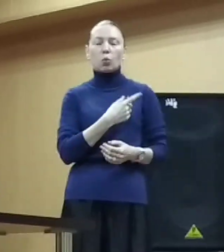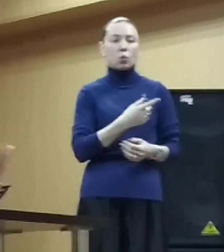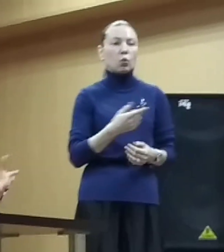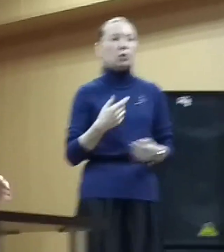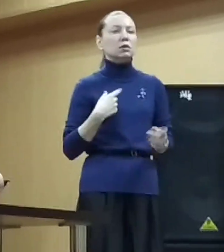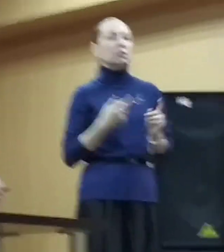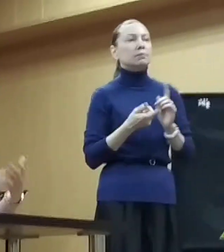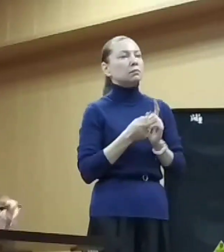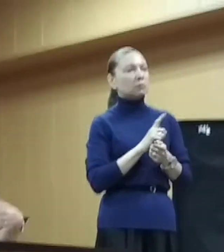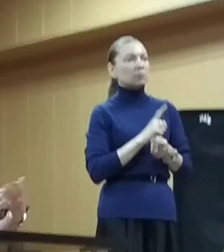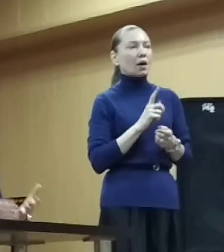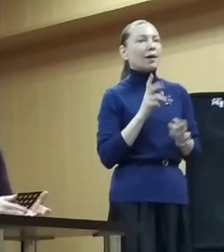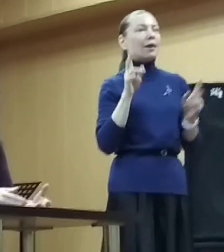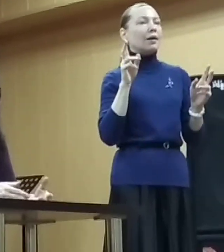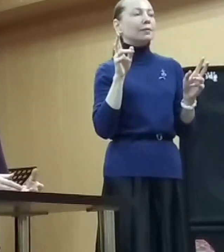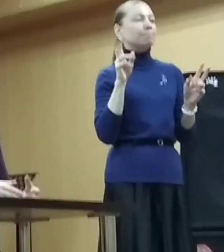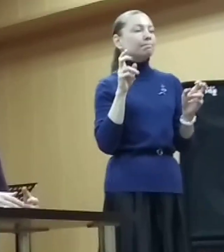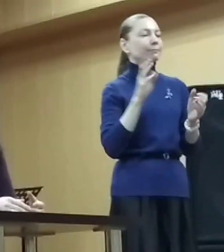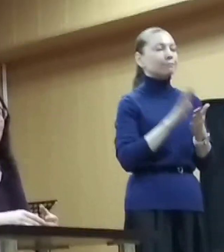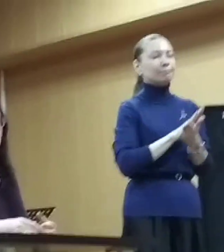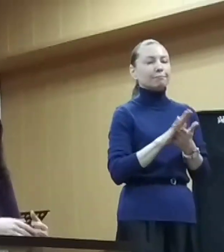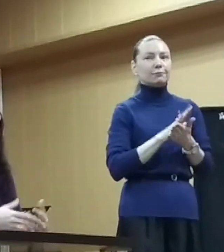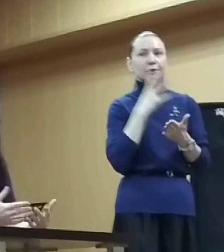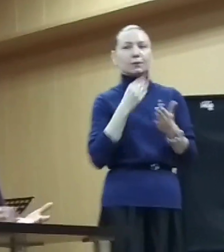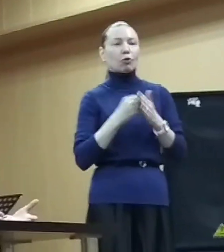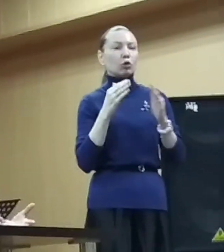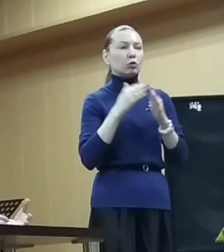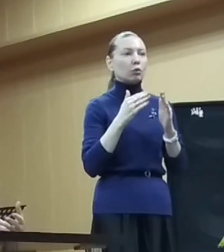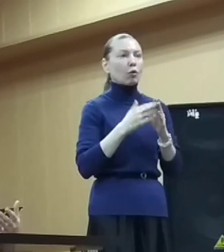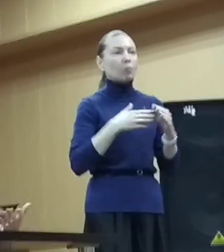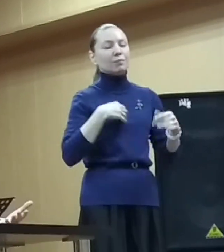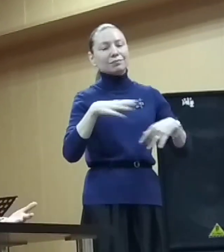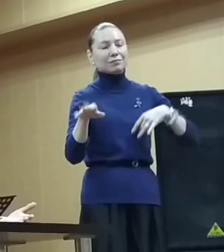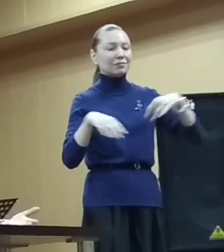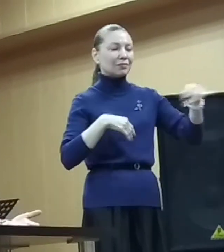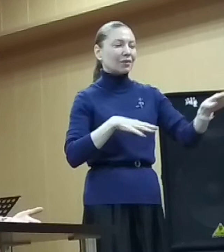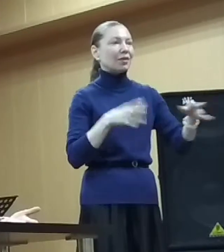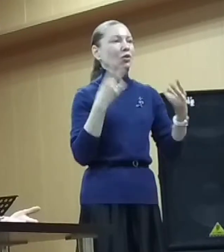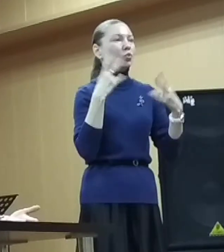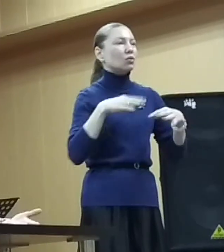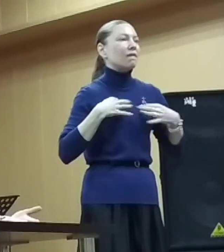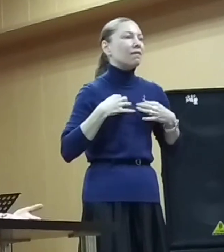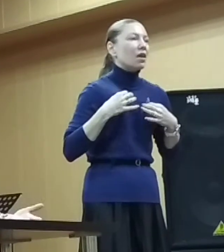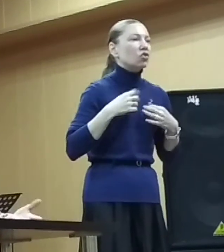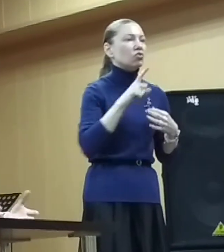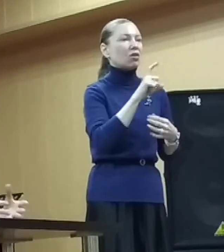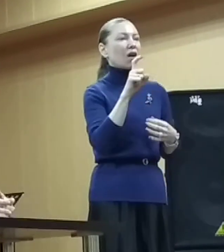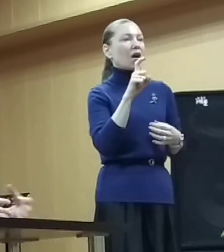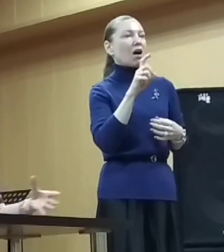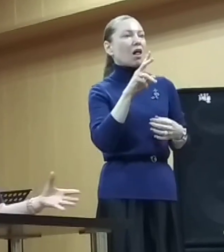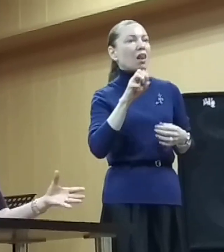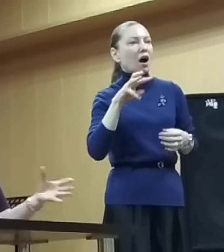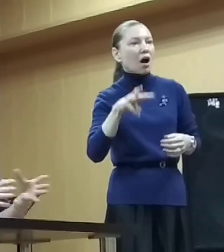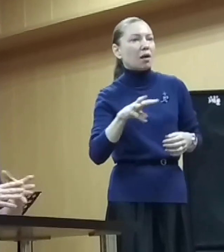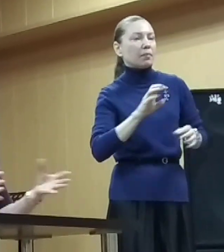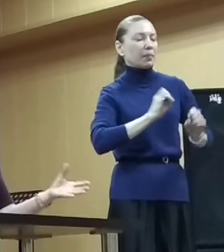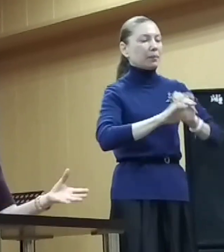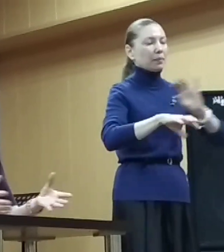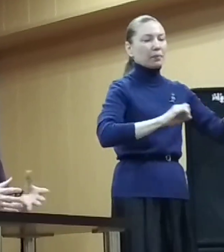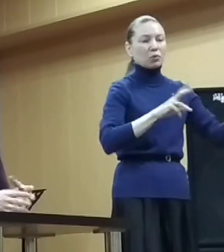расчищать свой дом, избавляться от хлама, ненужных вещей, которые просто занимали